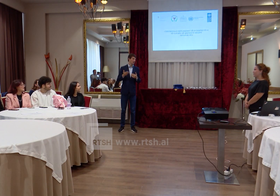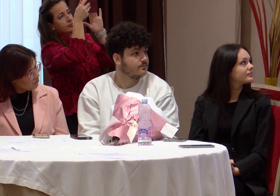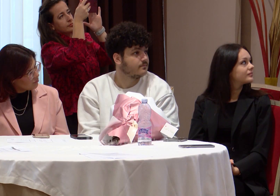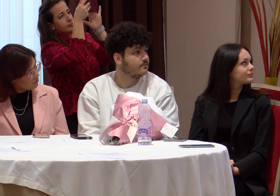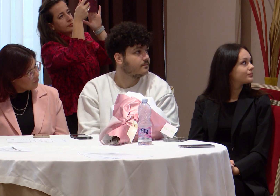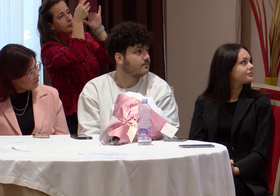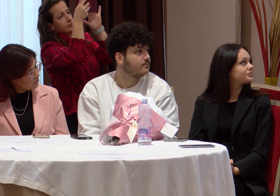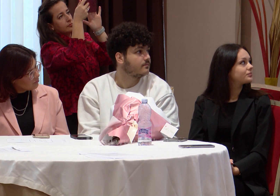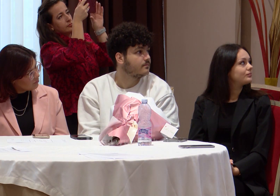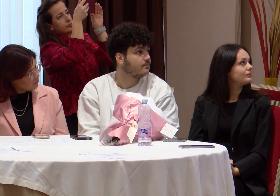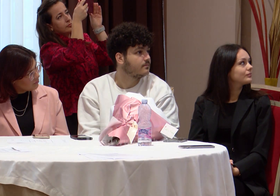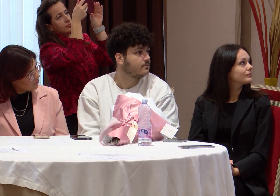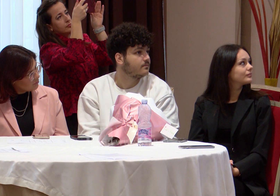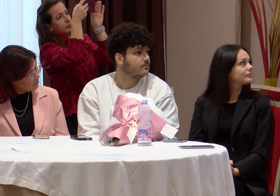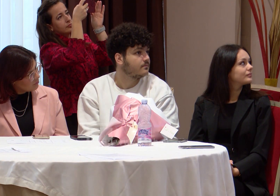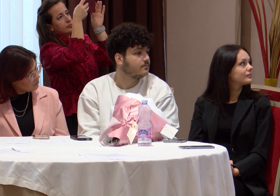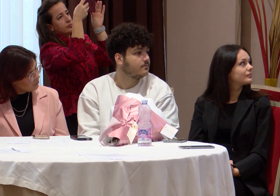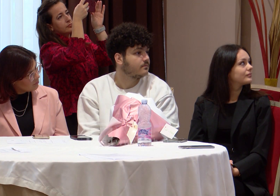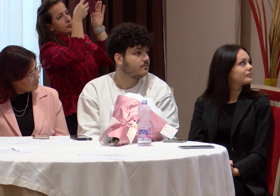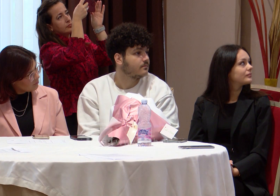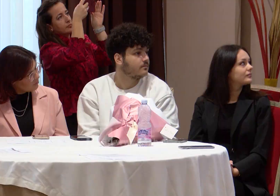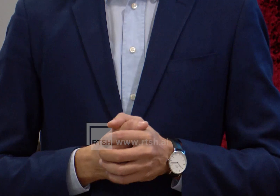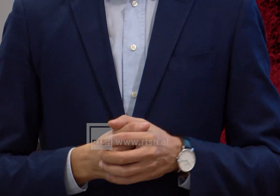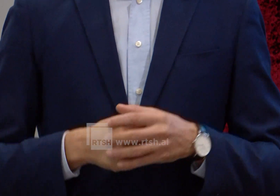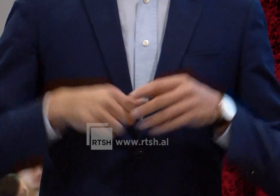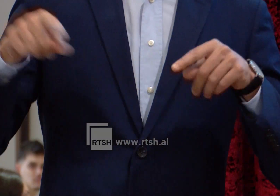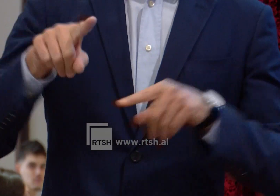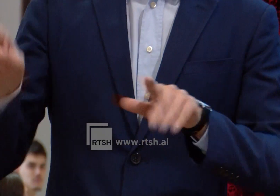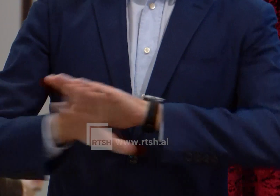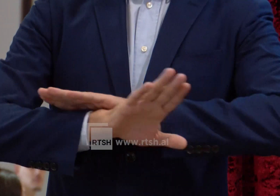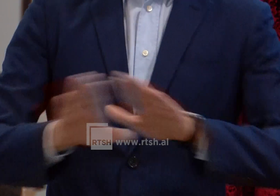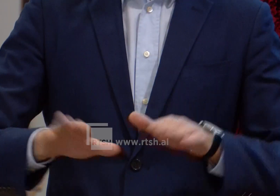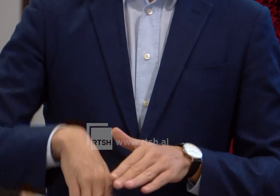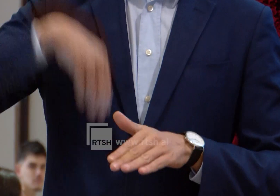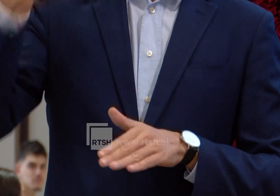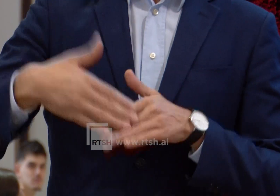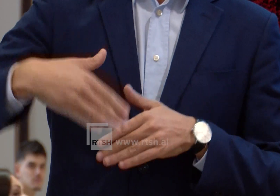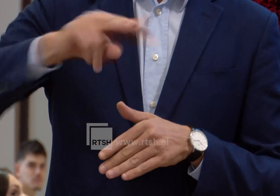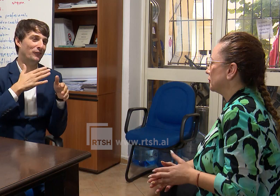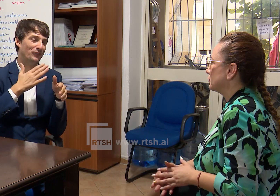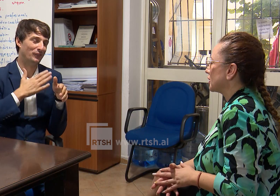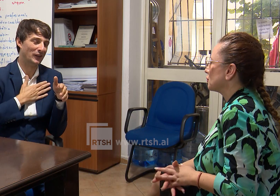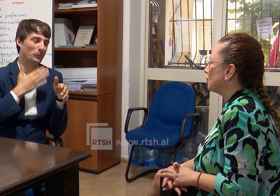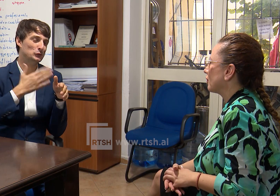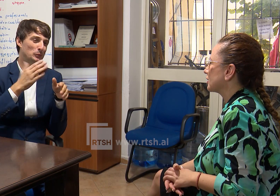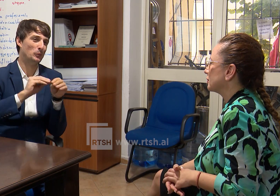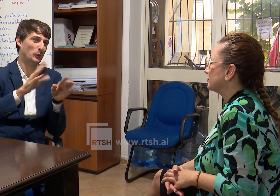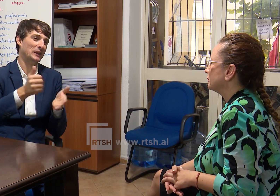Në Shqipëri shkon më shumë se 5.000 numri i njerëzve që nuk dëgjojnë, ndërsa problem vjen të mbetet numri i ulët i interpretëve që duhet u vinë në ndihmë këtij